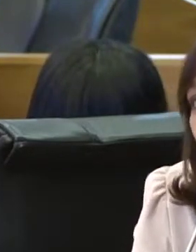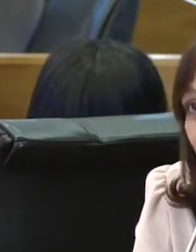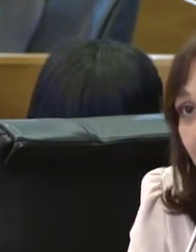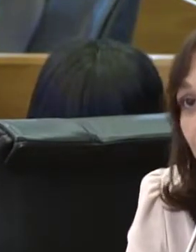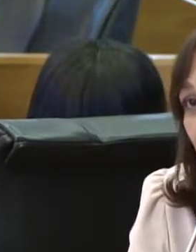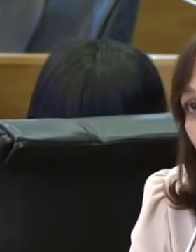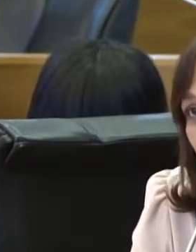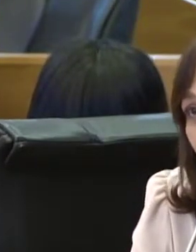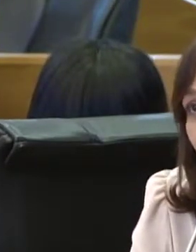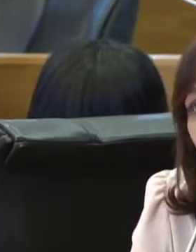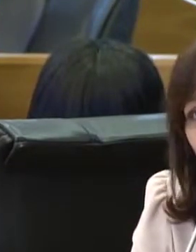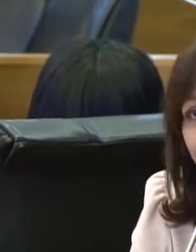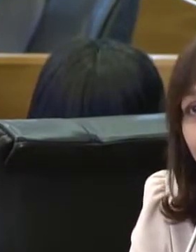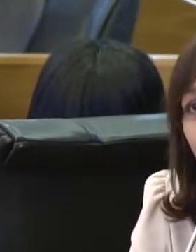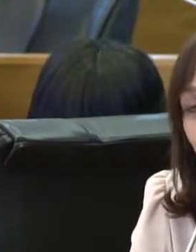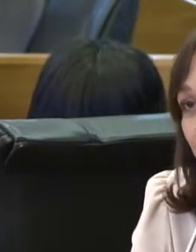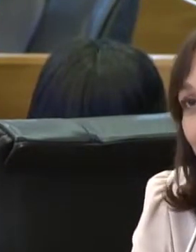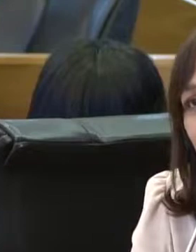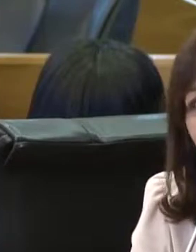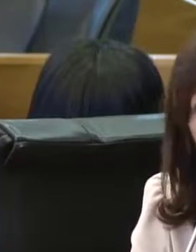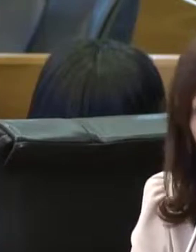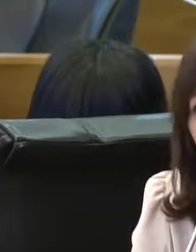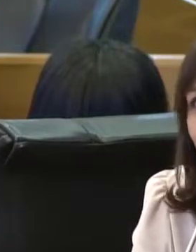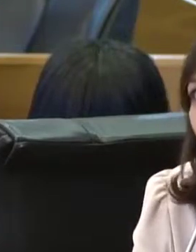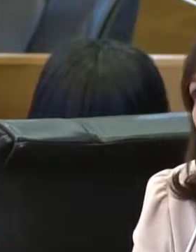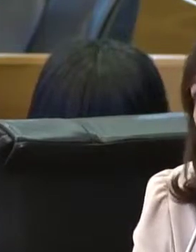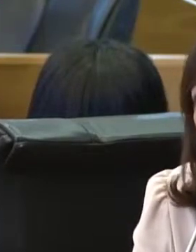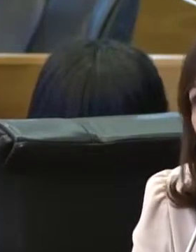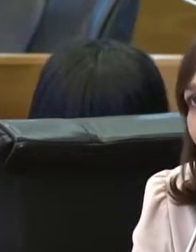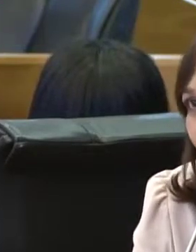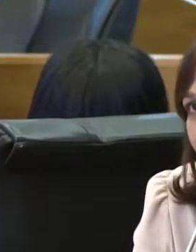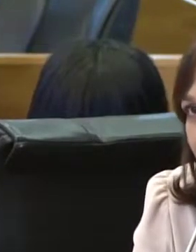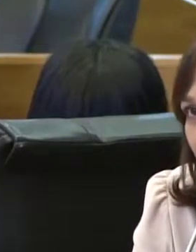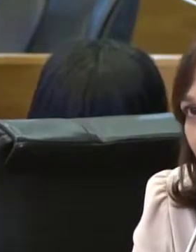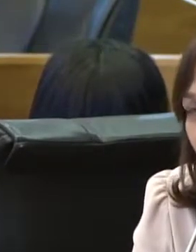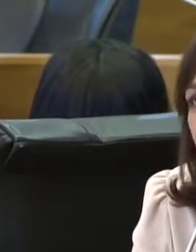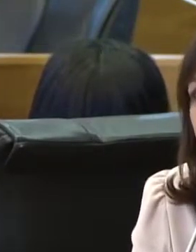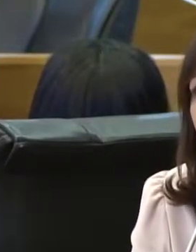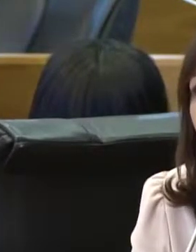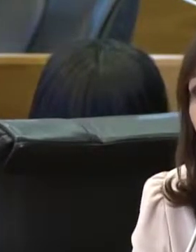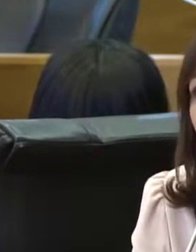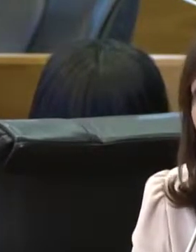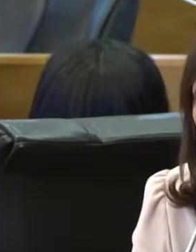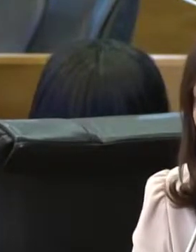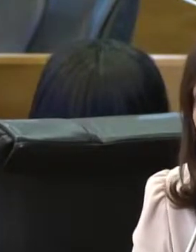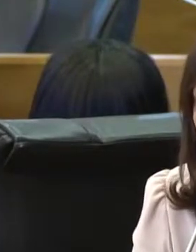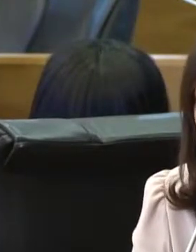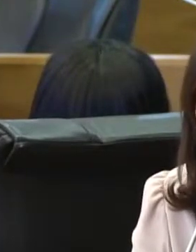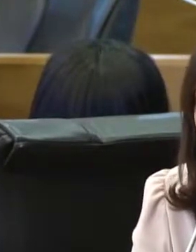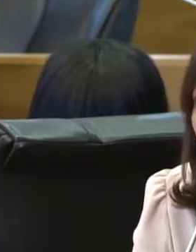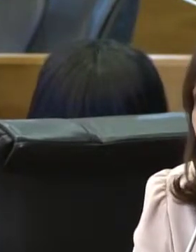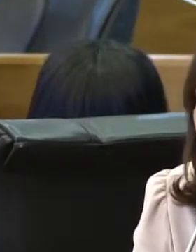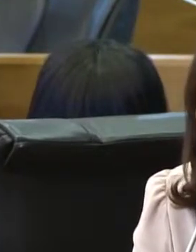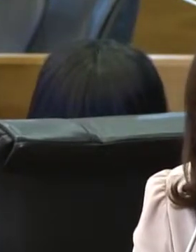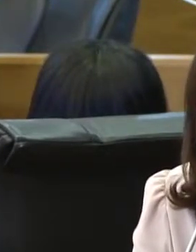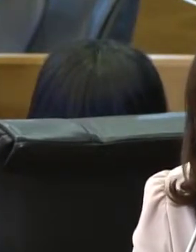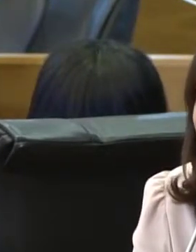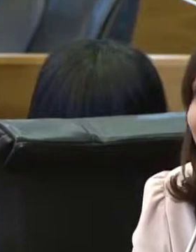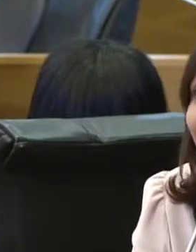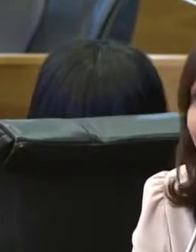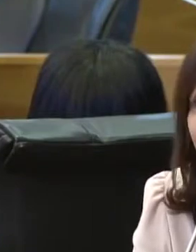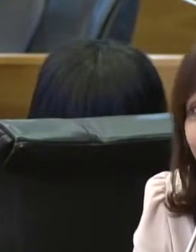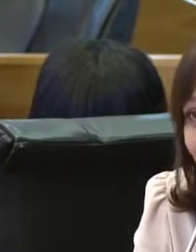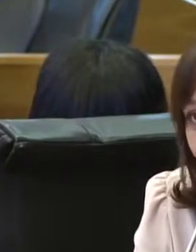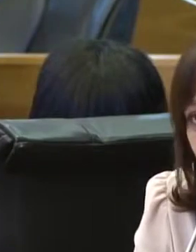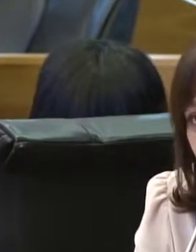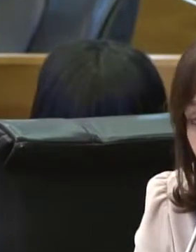vários problemas no sistema, é verdade. Nós temos a questão da fraude, que é um problema realmente sério na cidade. Nós temos o ônibus que estão aí